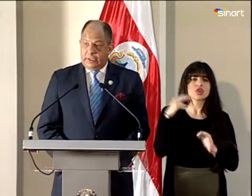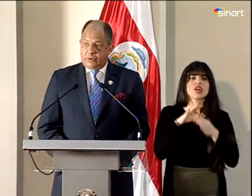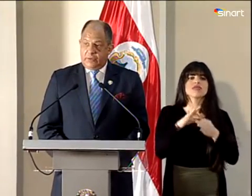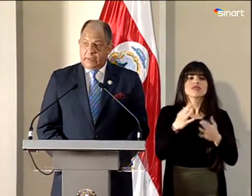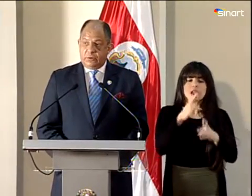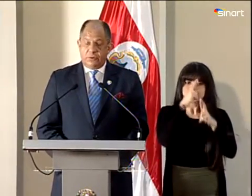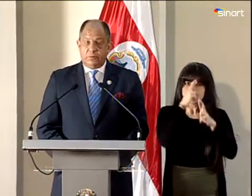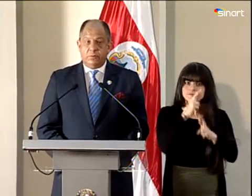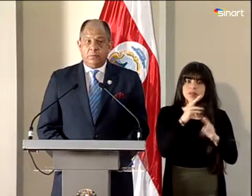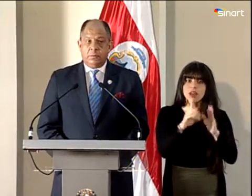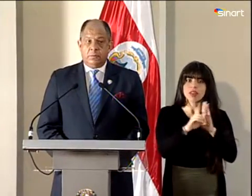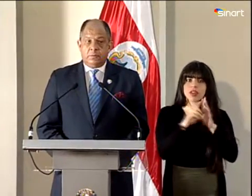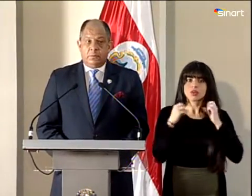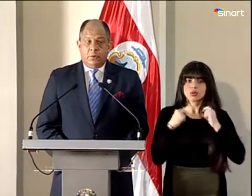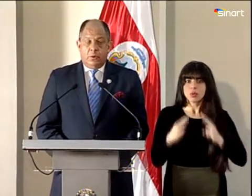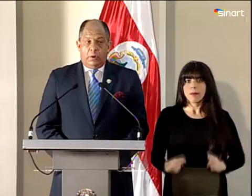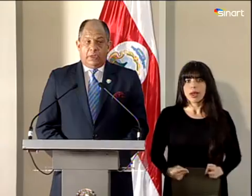de los derechos humanos.